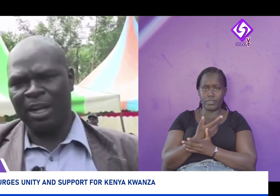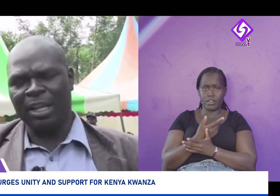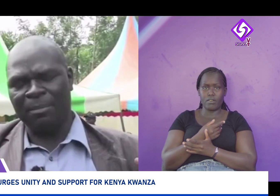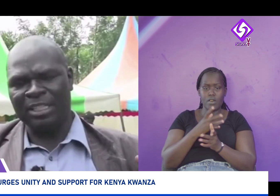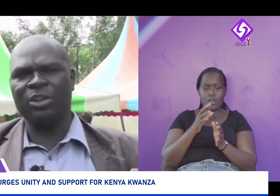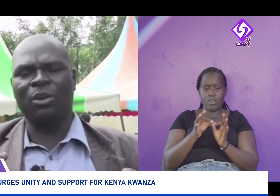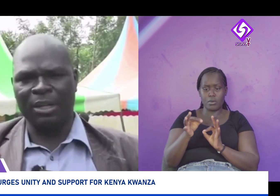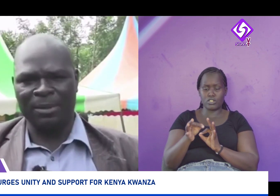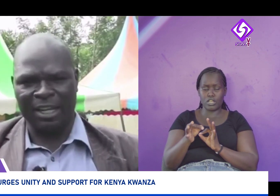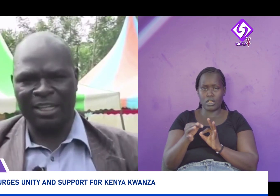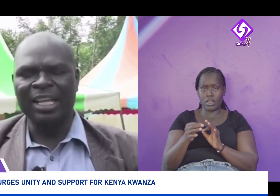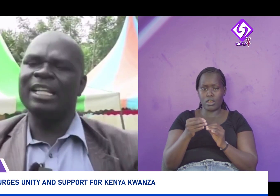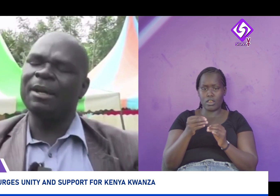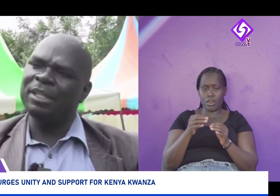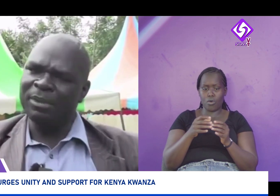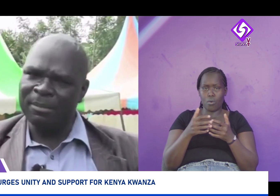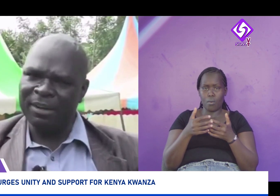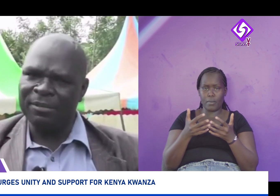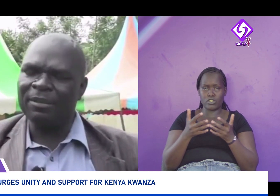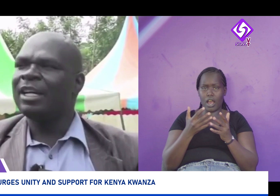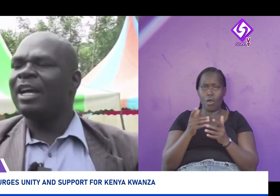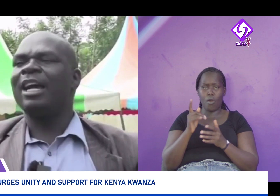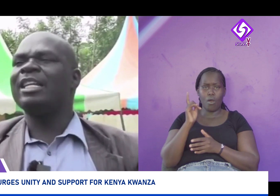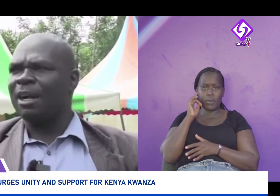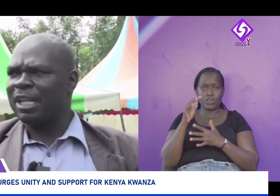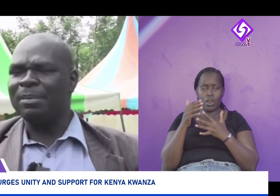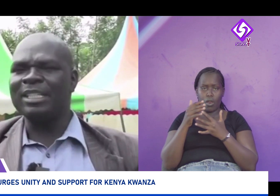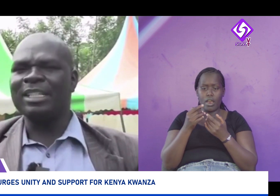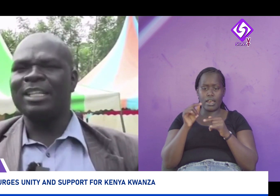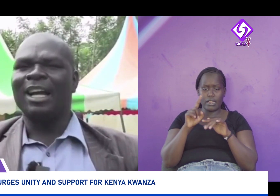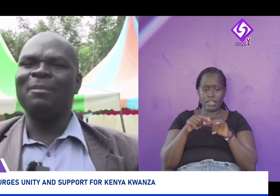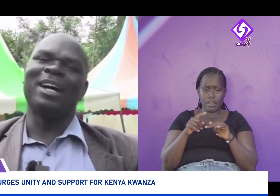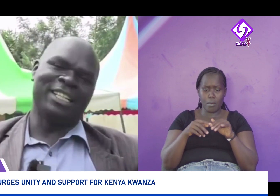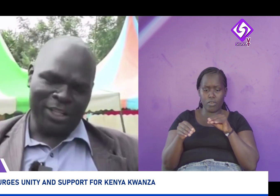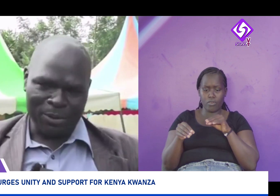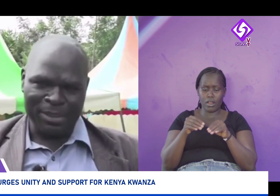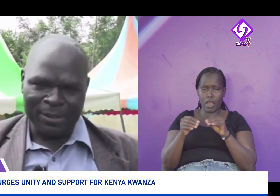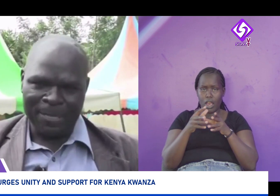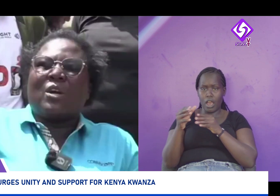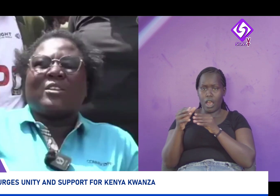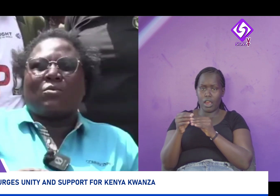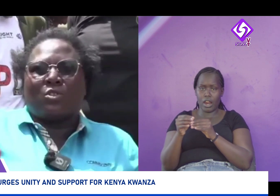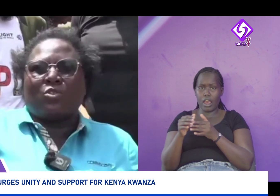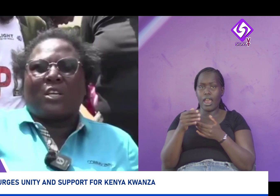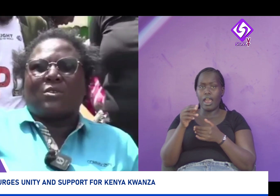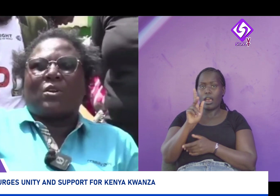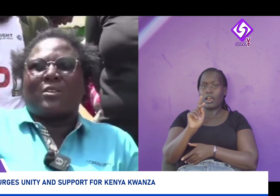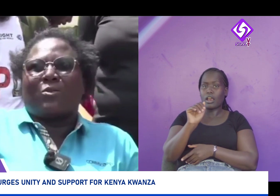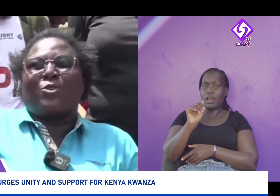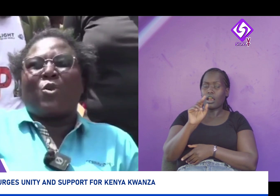ya masikio iko namna gani. Inapiti mlemavu aende Kapsabet ama aende Nairobi. Tukaweza kujitokeza, tukaweza kujibwaka